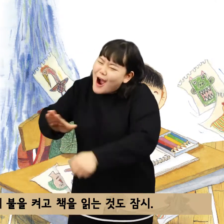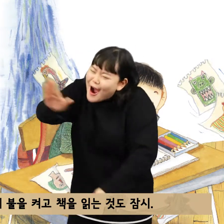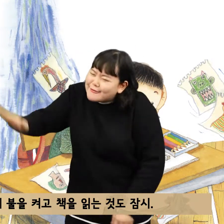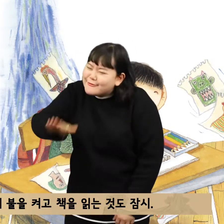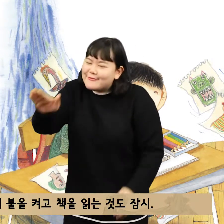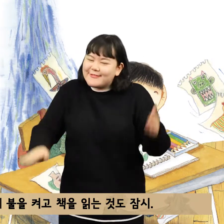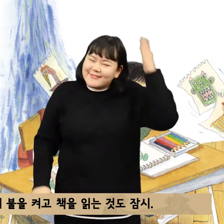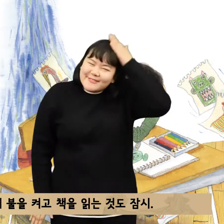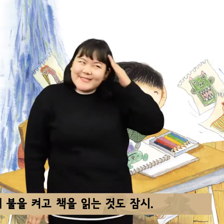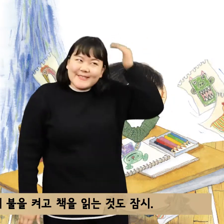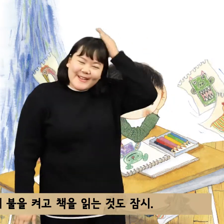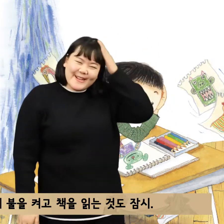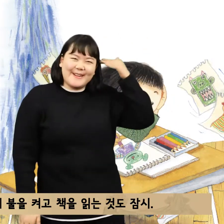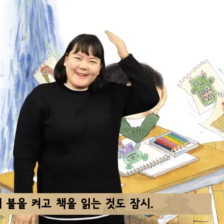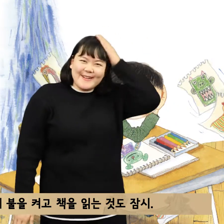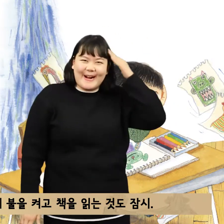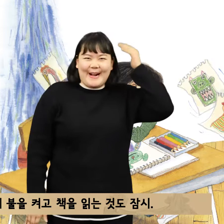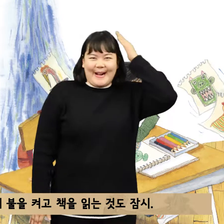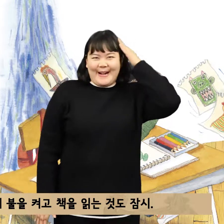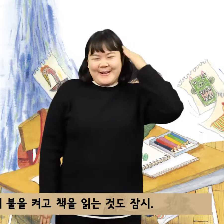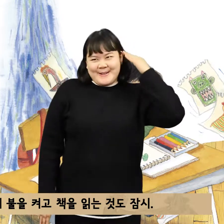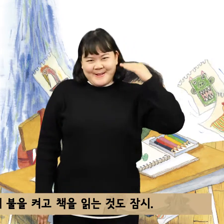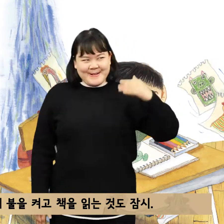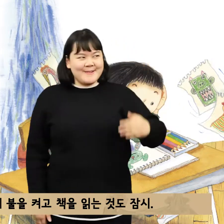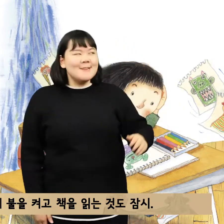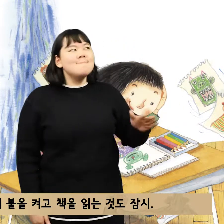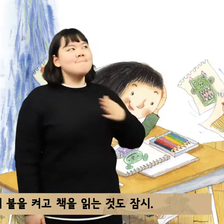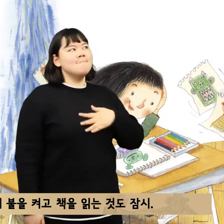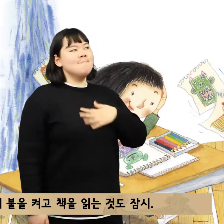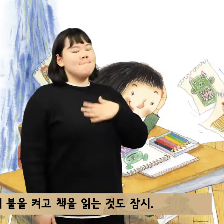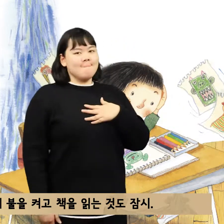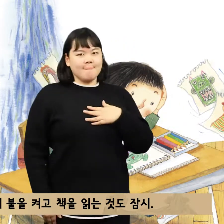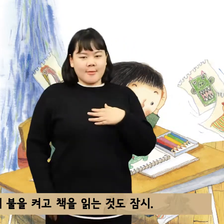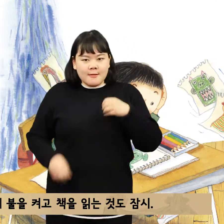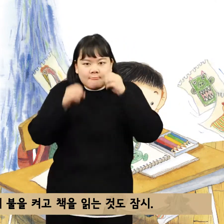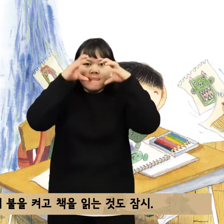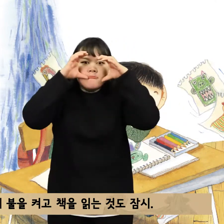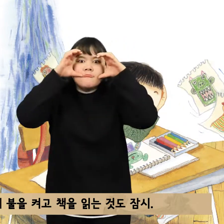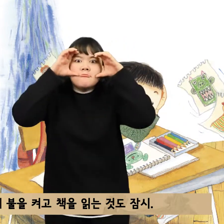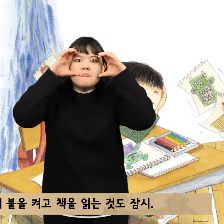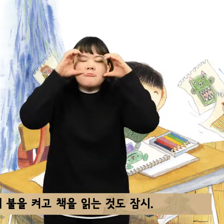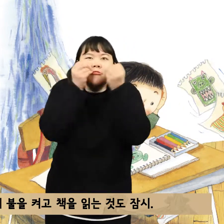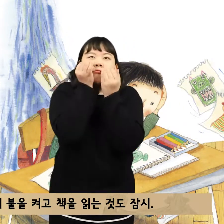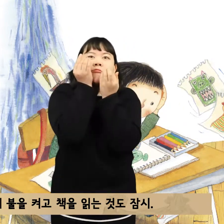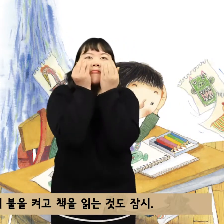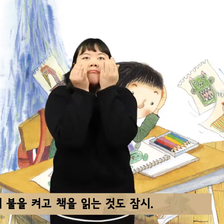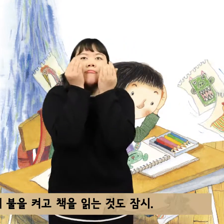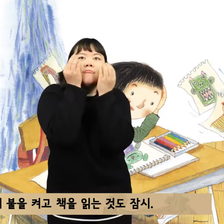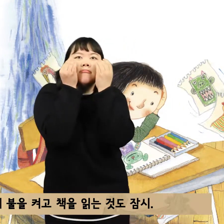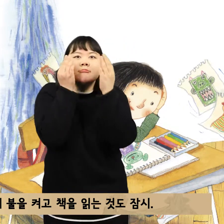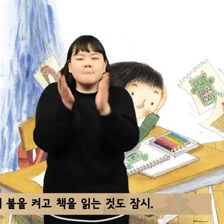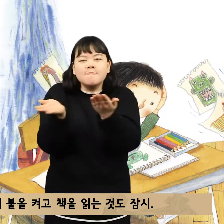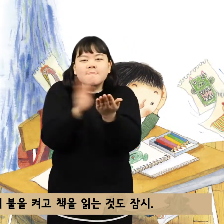엄마 칭찬에 더욱 눈에 불을 켜고 책을 읽는 것도 잠시.